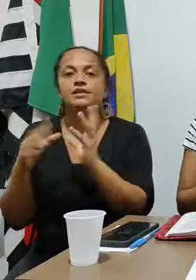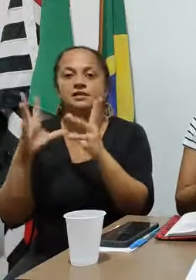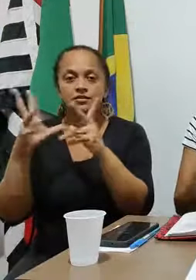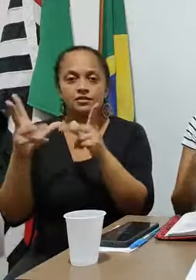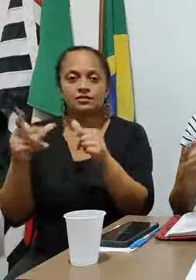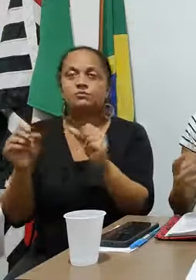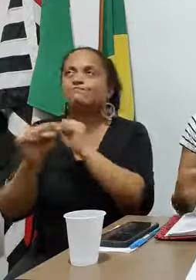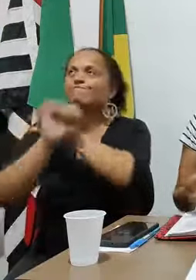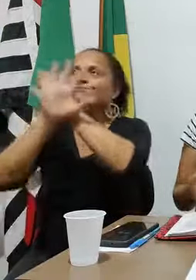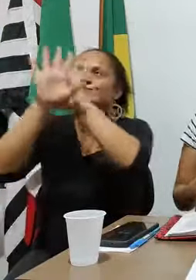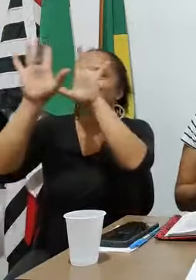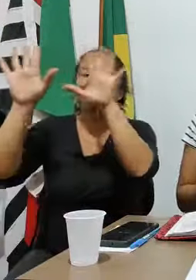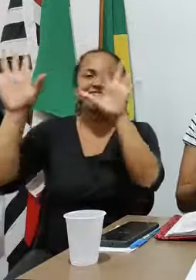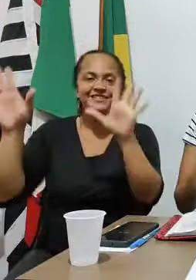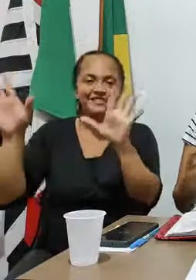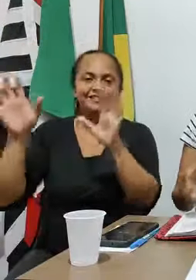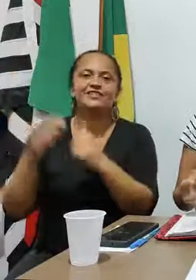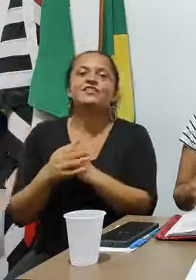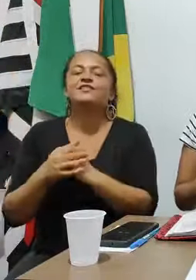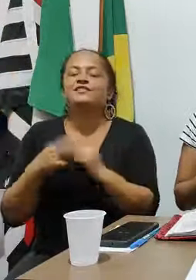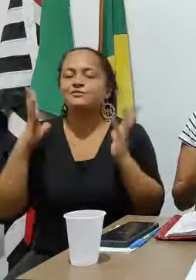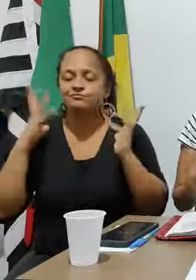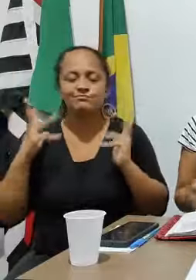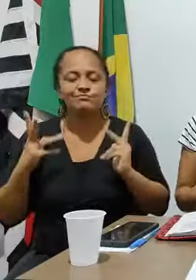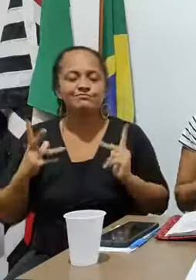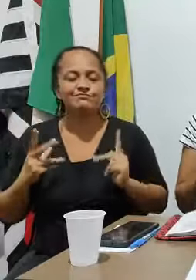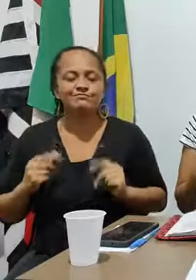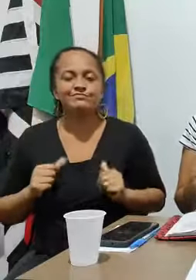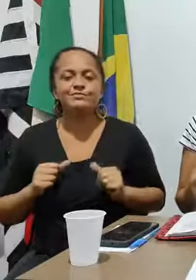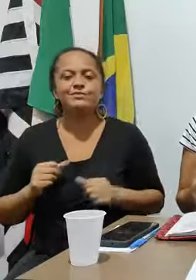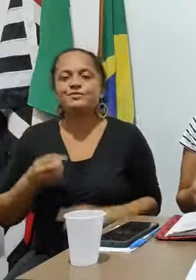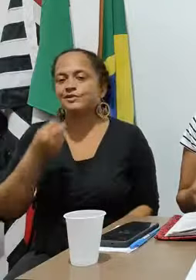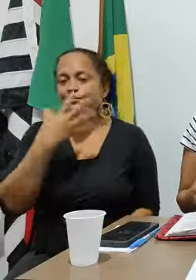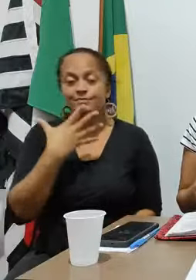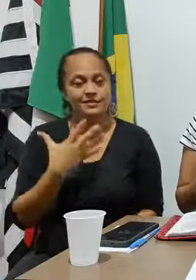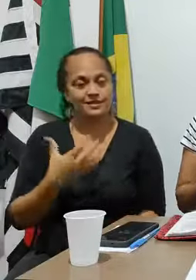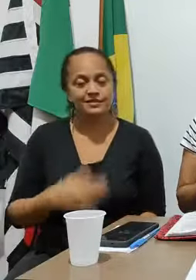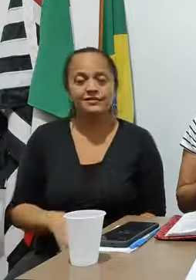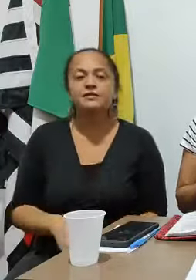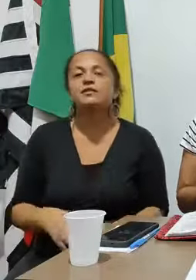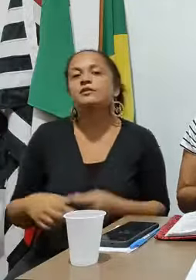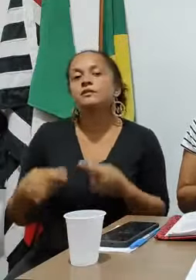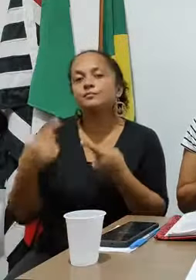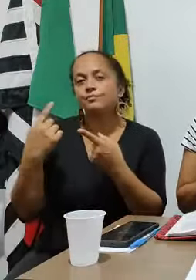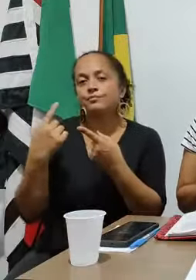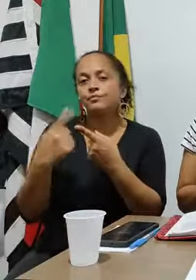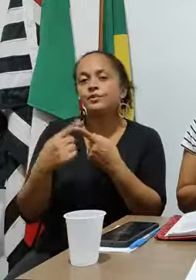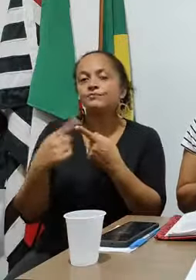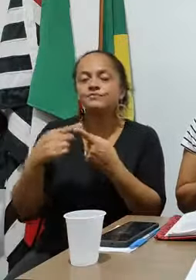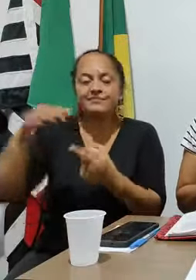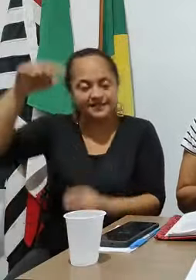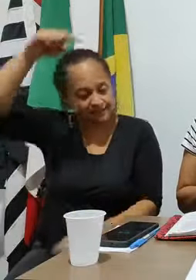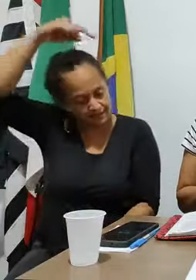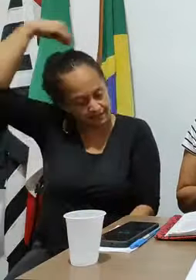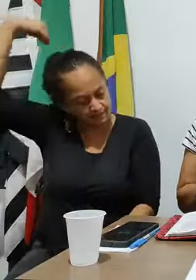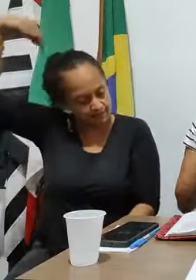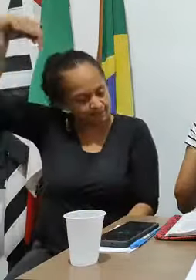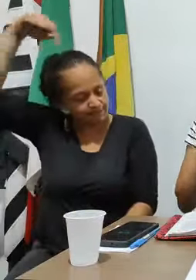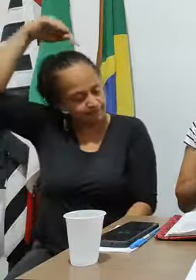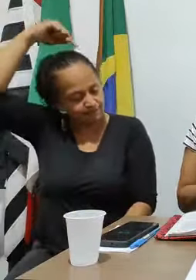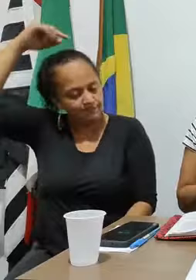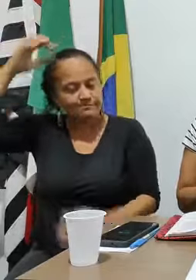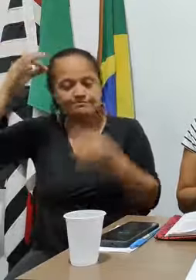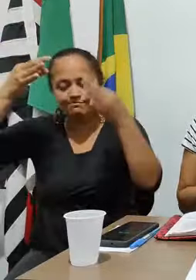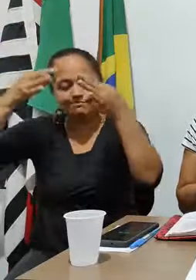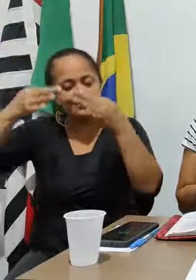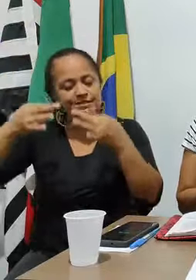igreja gloriosa, sem mácula, nem ruga, nem coisa semelhante, porém santa e sem defeito.